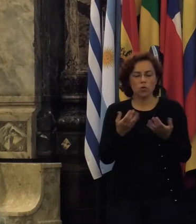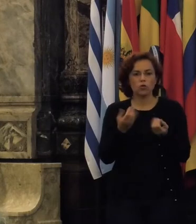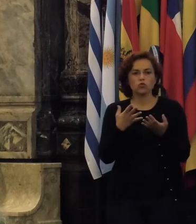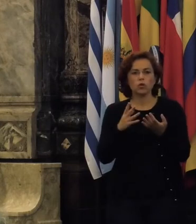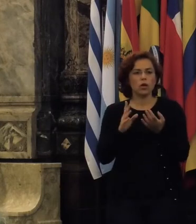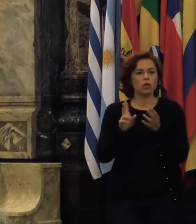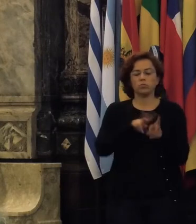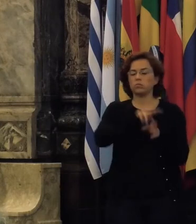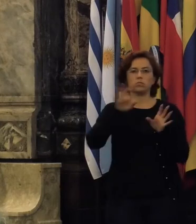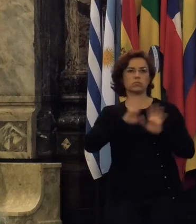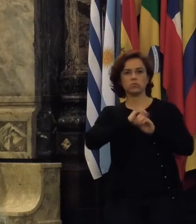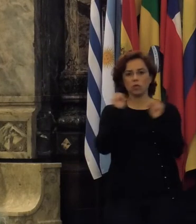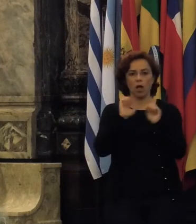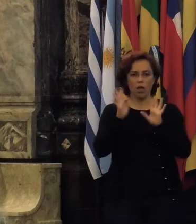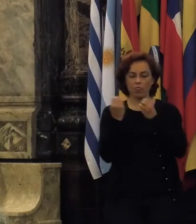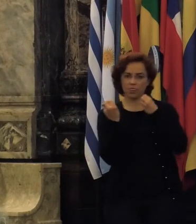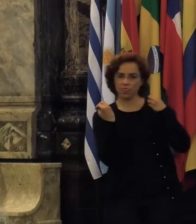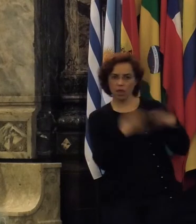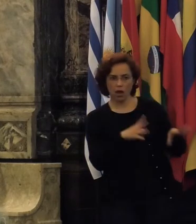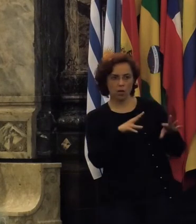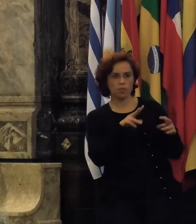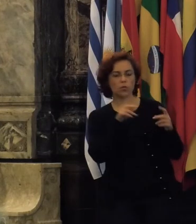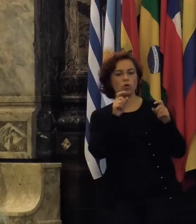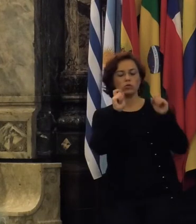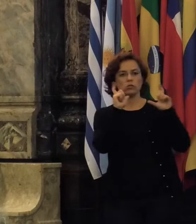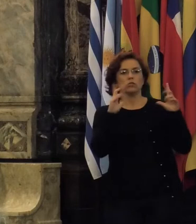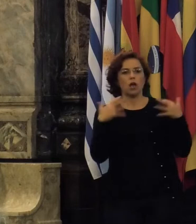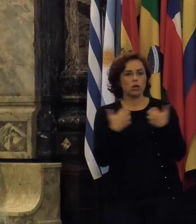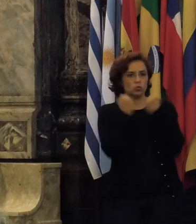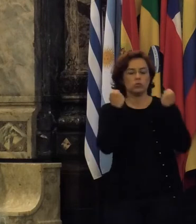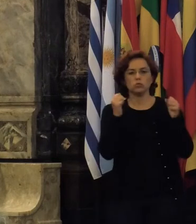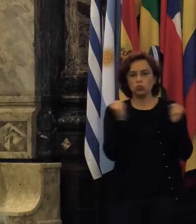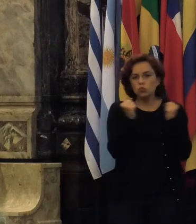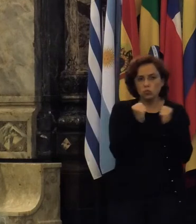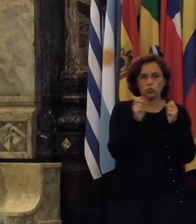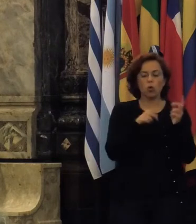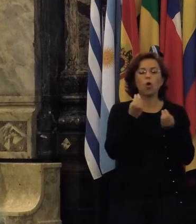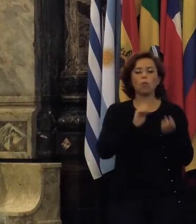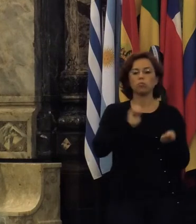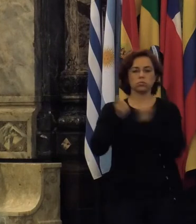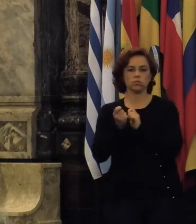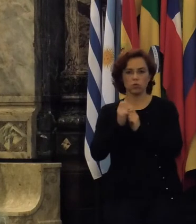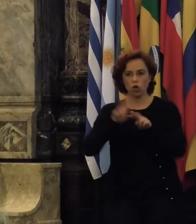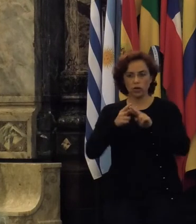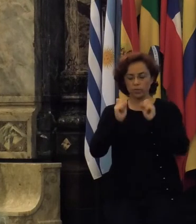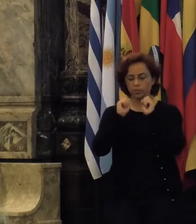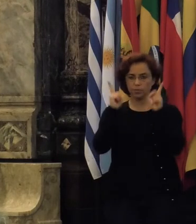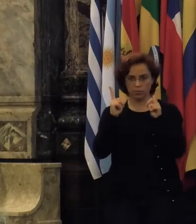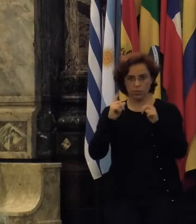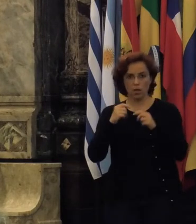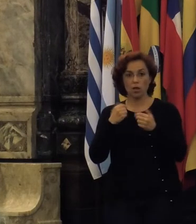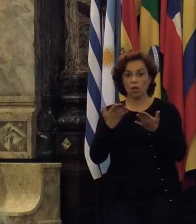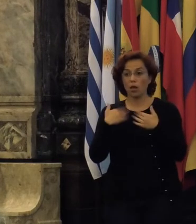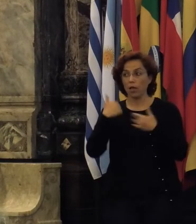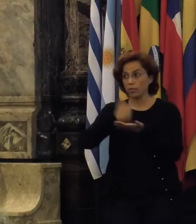estado de temor, de susto, ¿no?, de estar encandilados ante una situación y nos reposicionamos? Porque acá estamos,